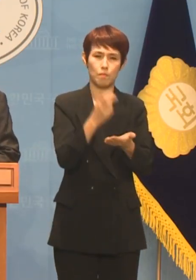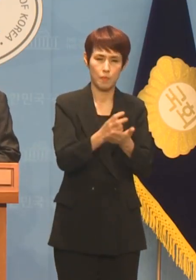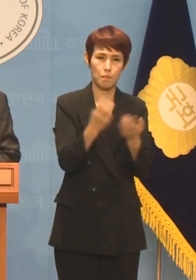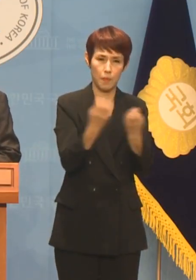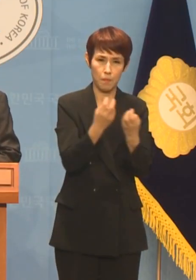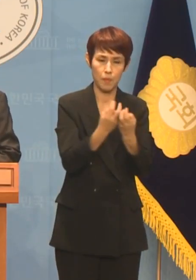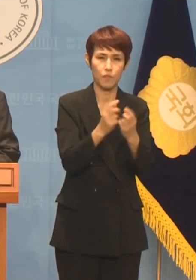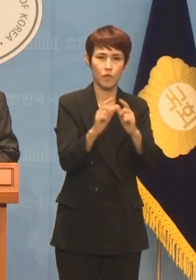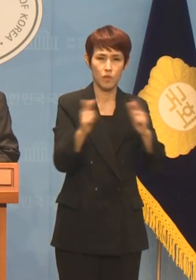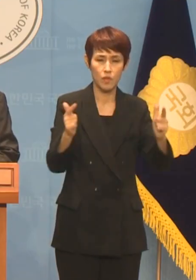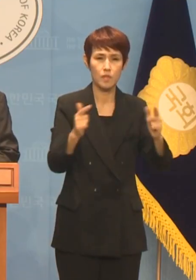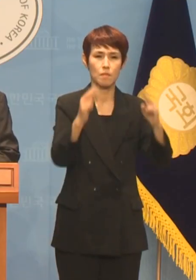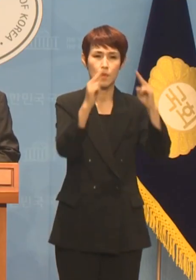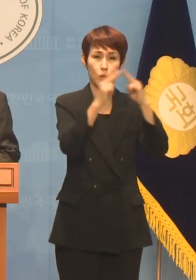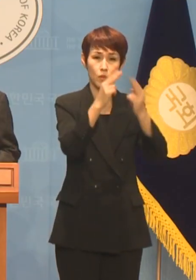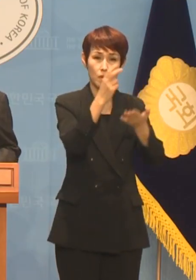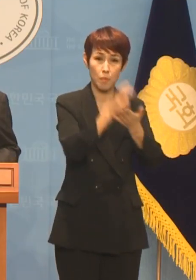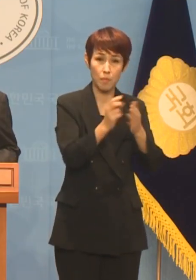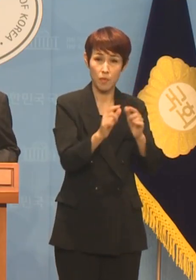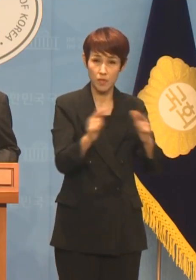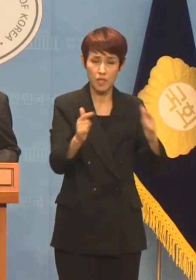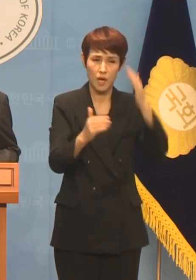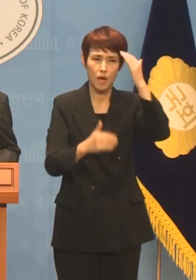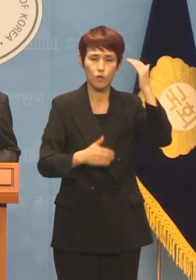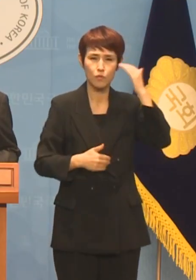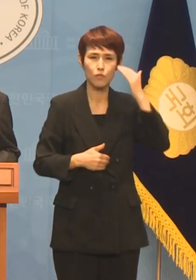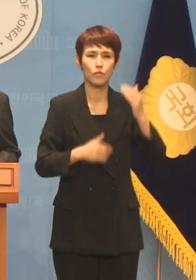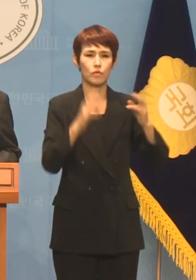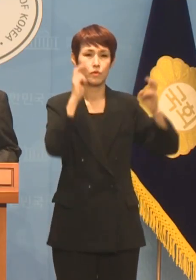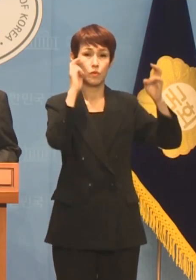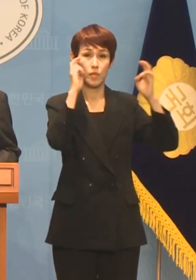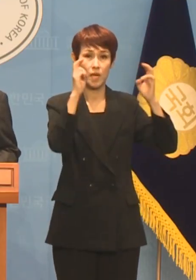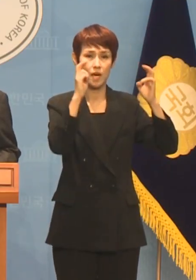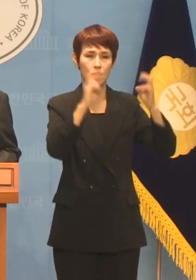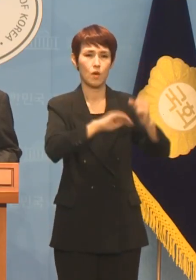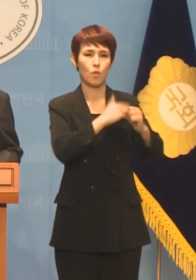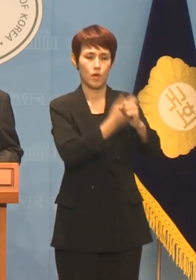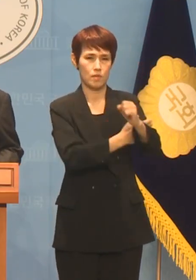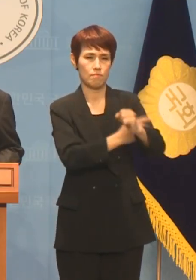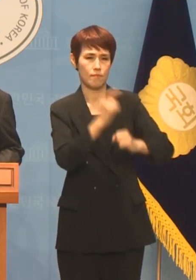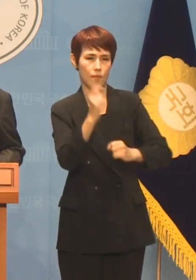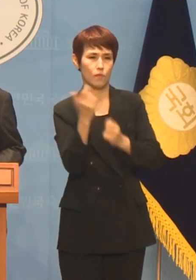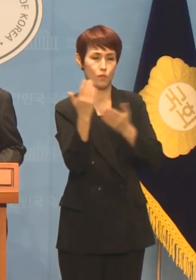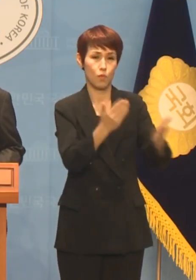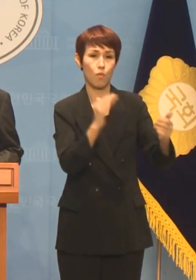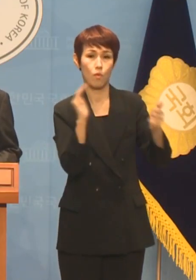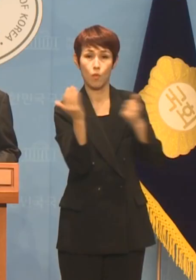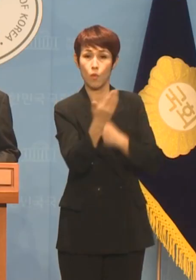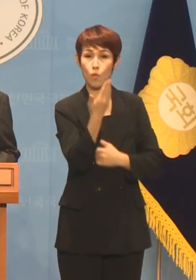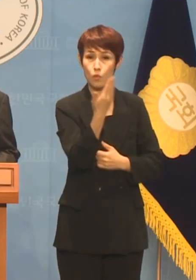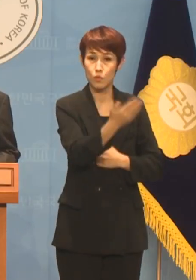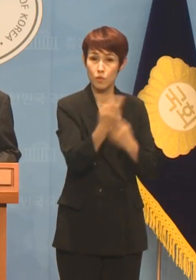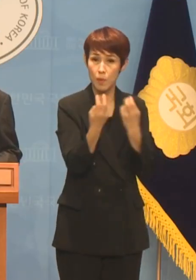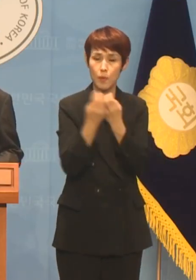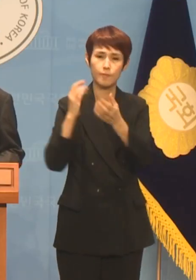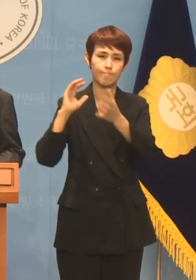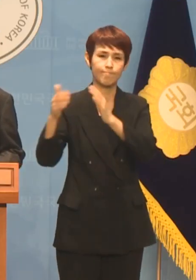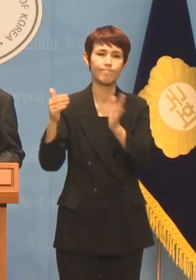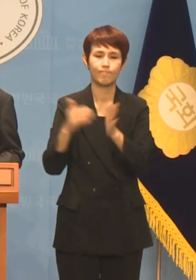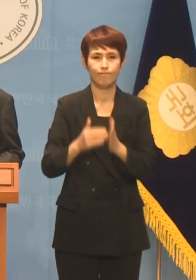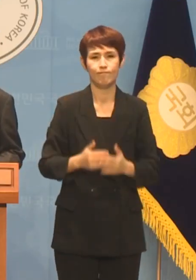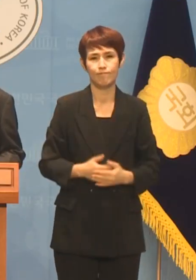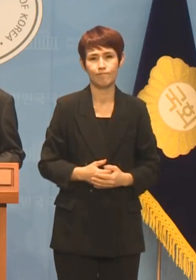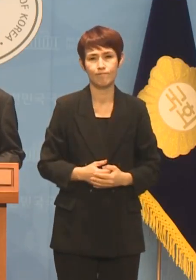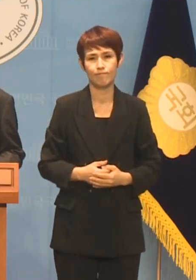주요 법안에 대해서 한국 기업의 권익 강화, 권익 보호 방안 등을 논의했습니다.